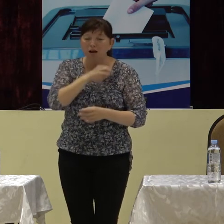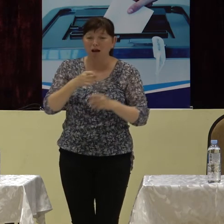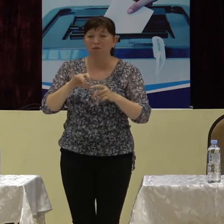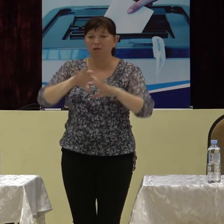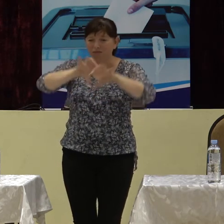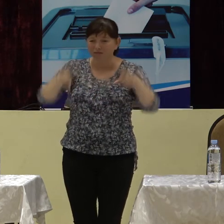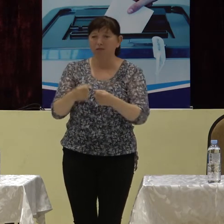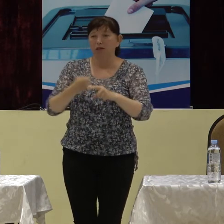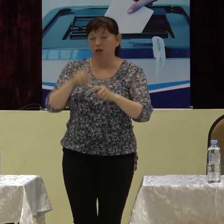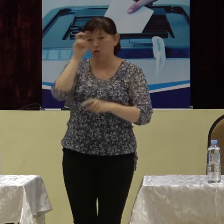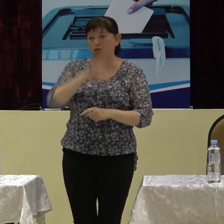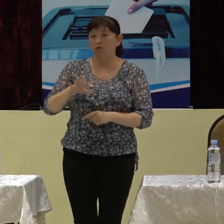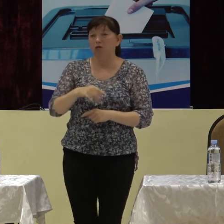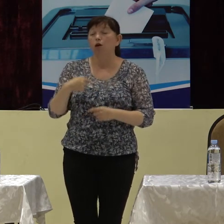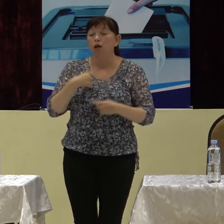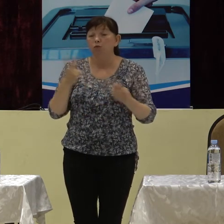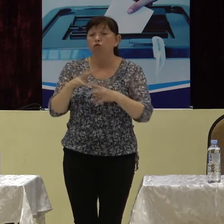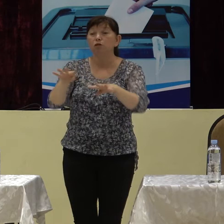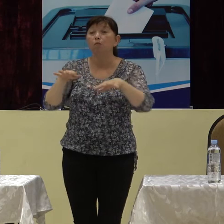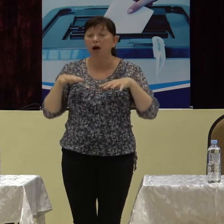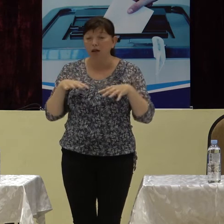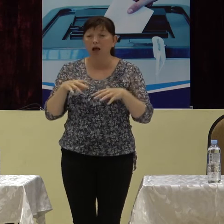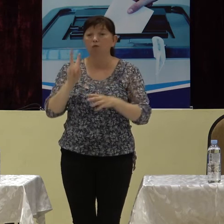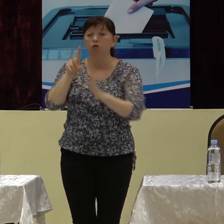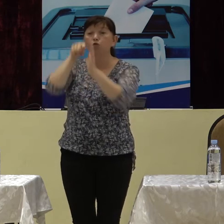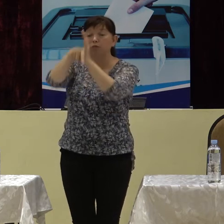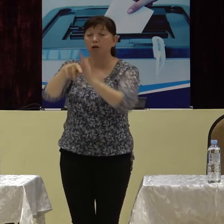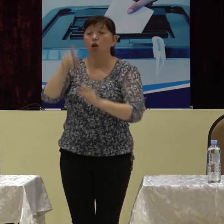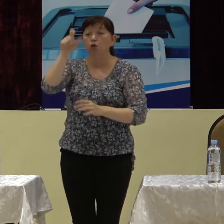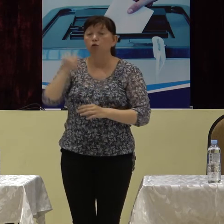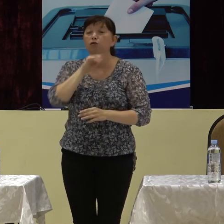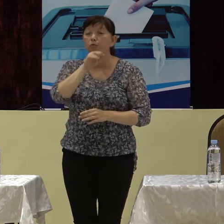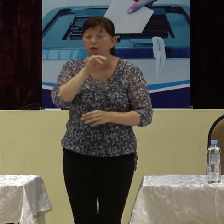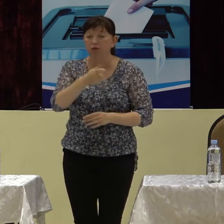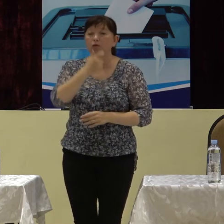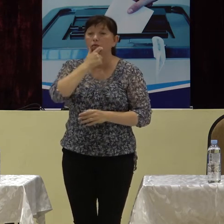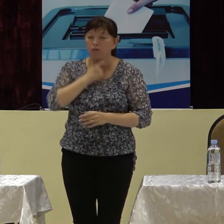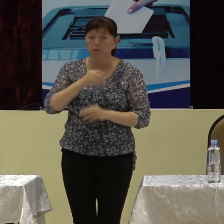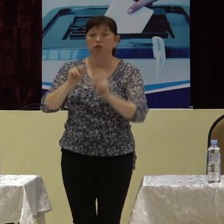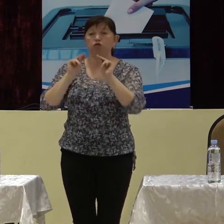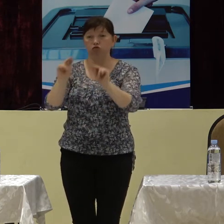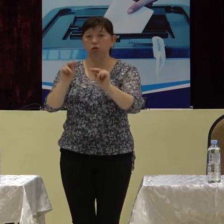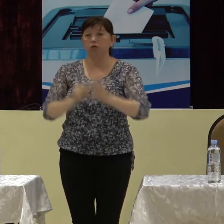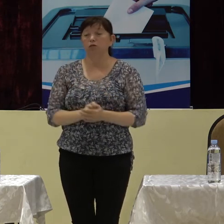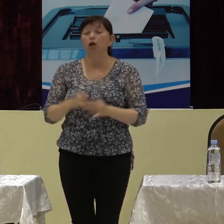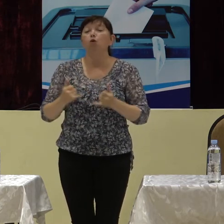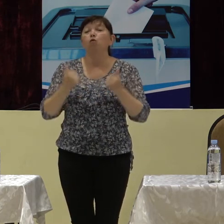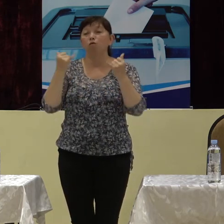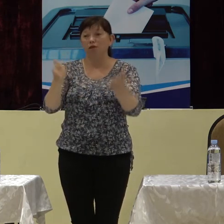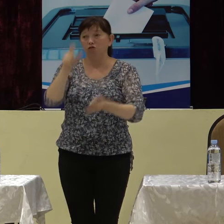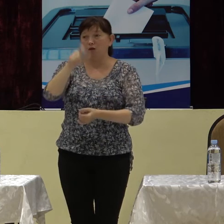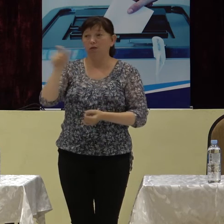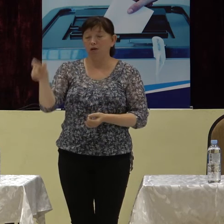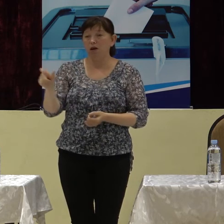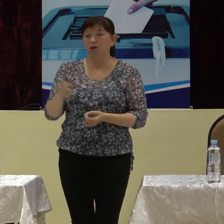țară. Avem nevoie de un parlament de oameni profesioniști, oameni onești și cinstiți. Stimați